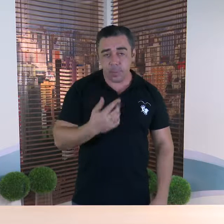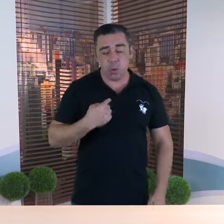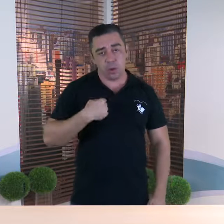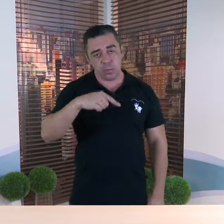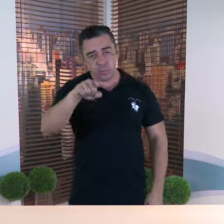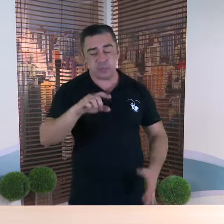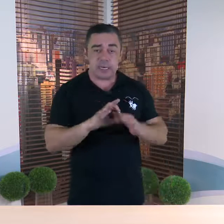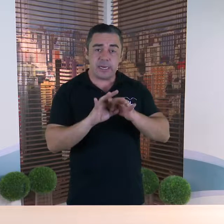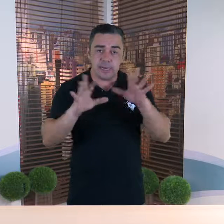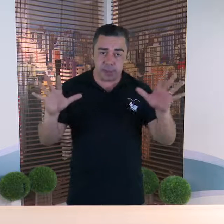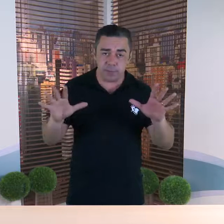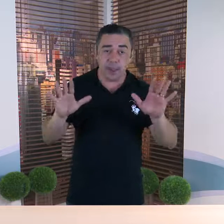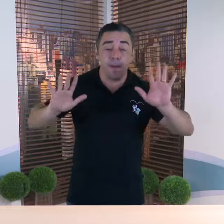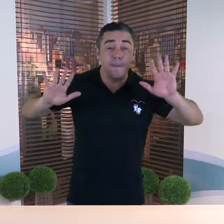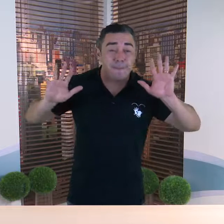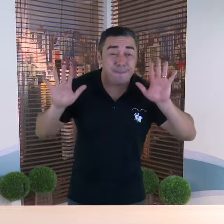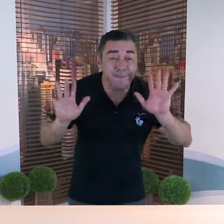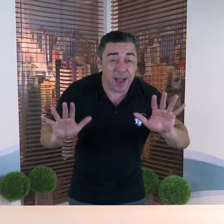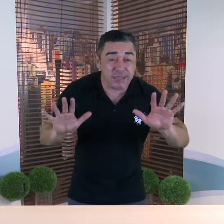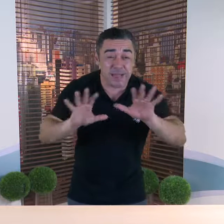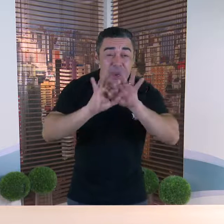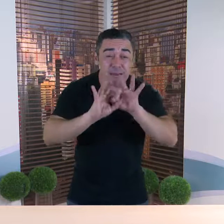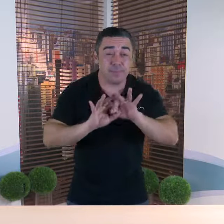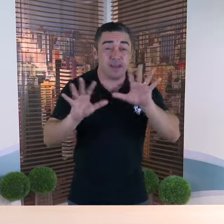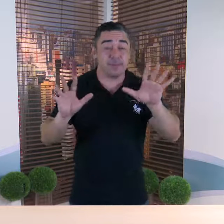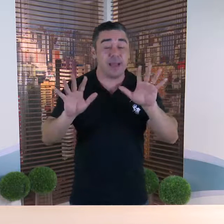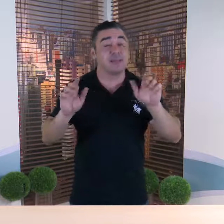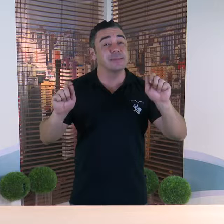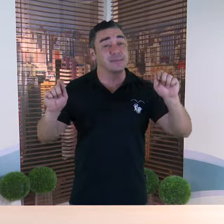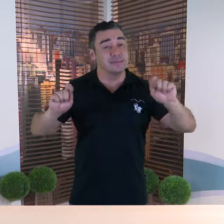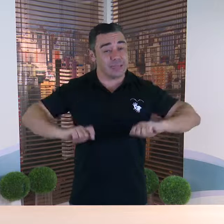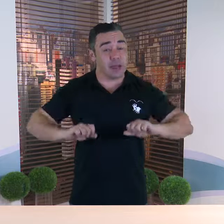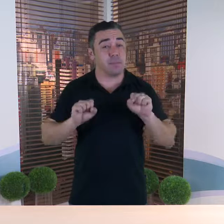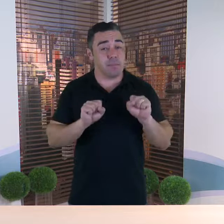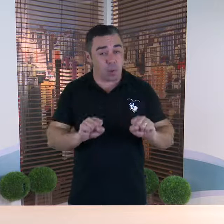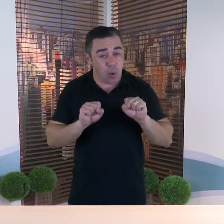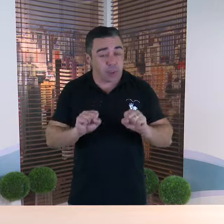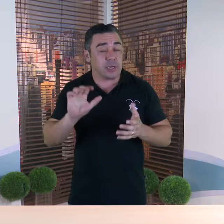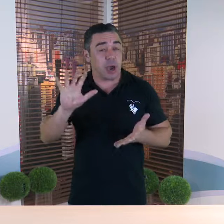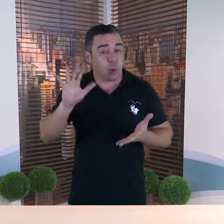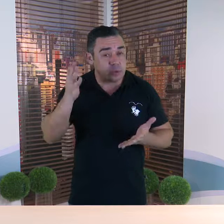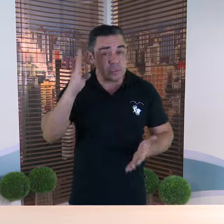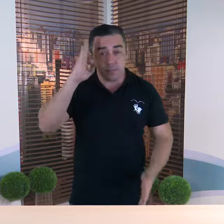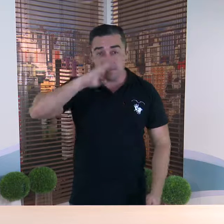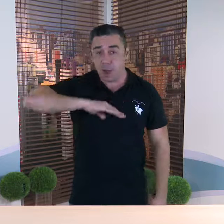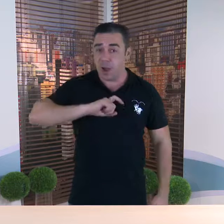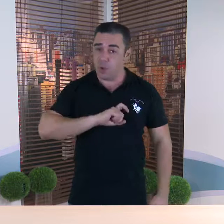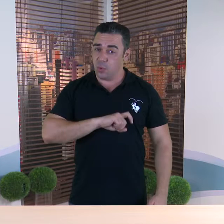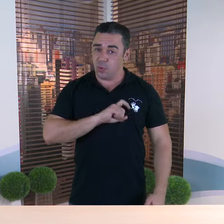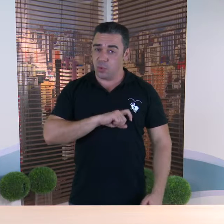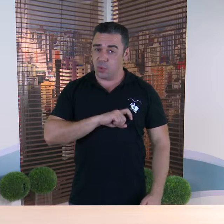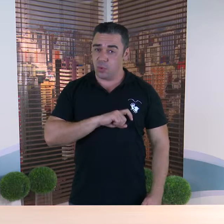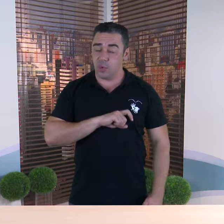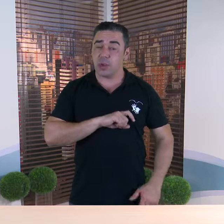É bom ser livre, mas com a liberdade vem a possibilidade do mal. Então Deus